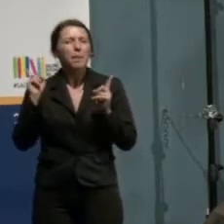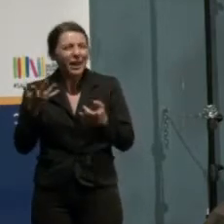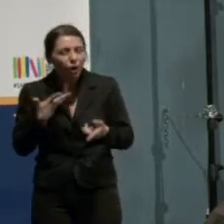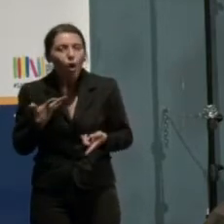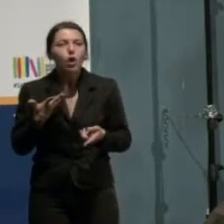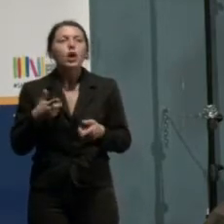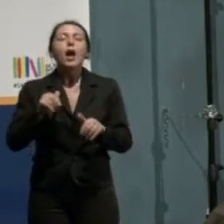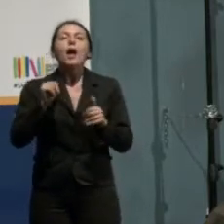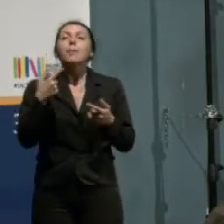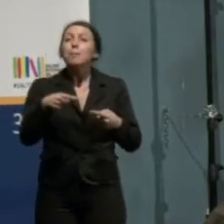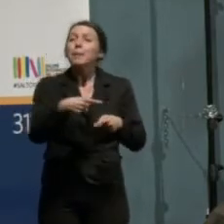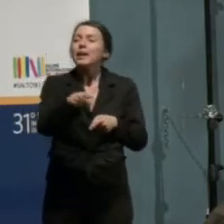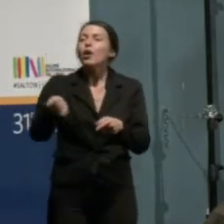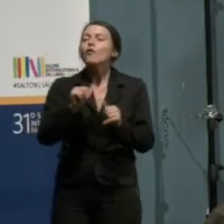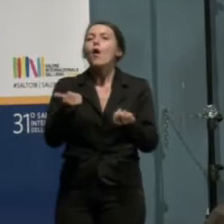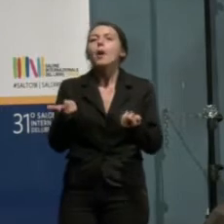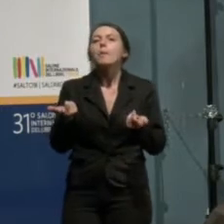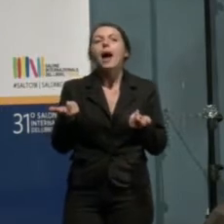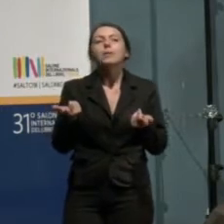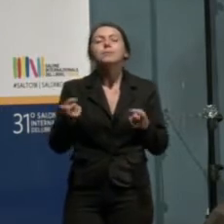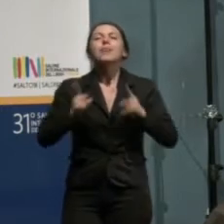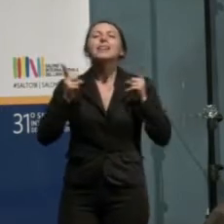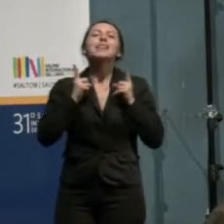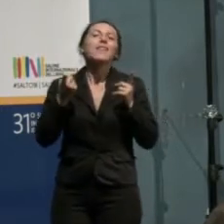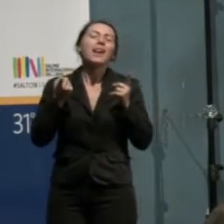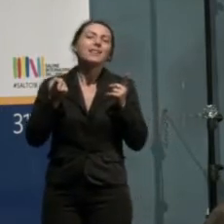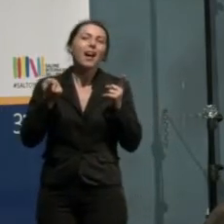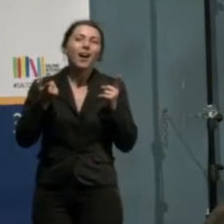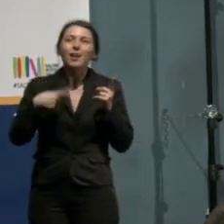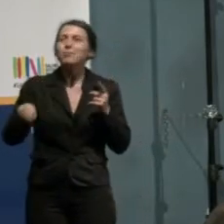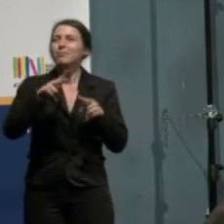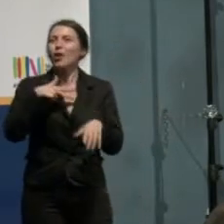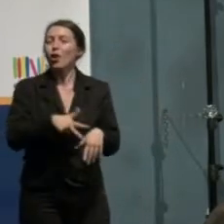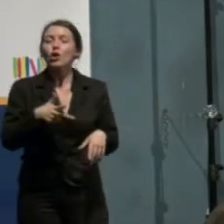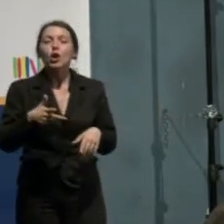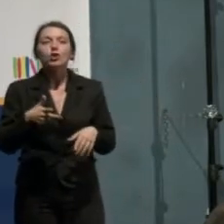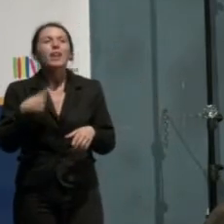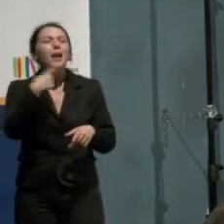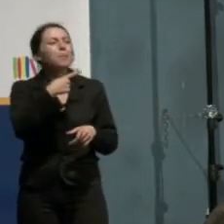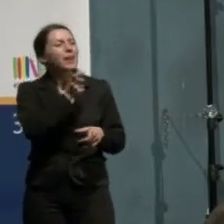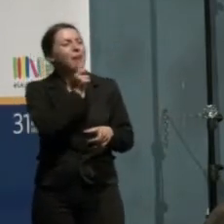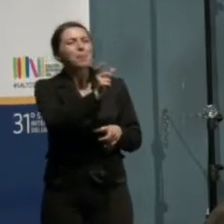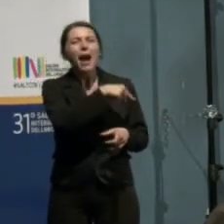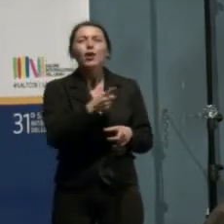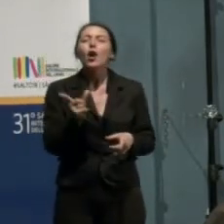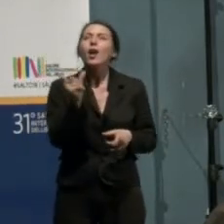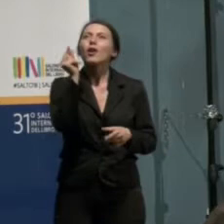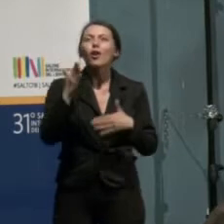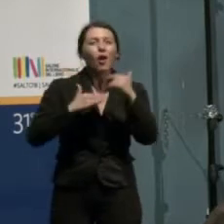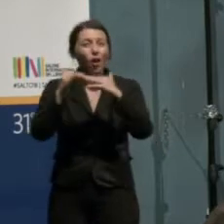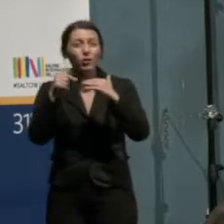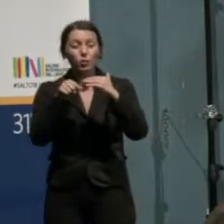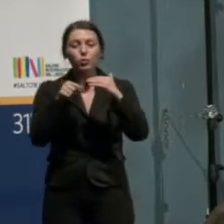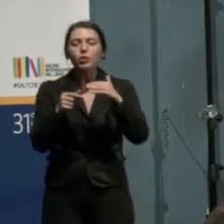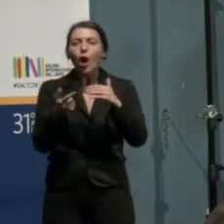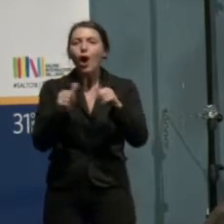collettiva quella specie di co costruzione è una parola pedagogica credo che usa paola che è qualcosa che dovremo applicare in più campi del